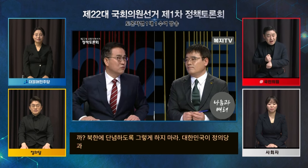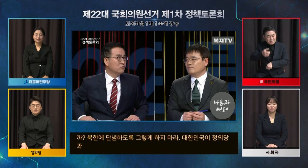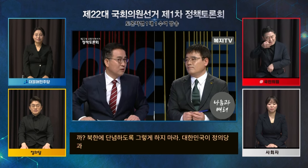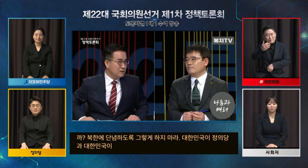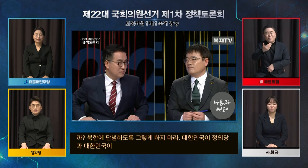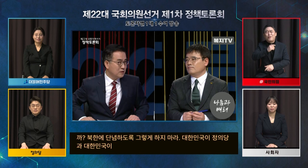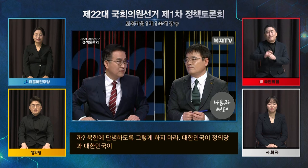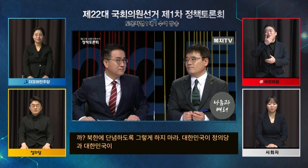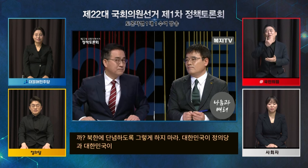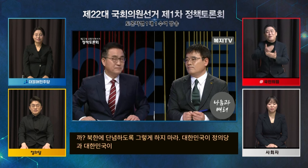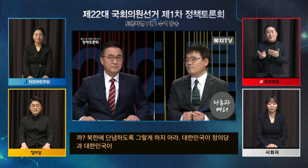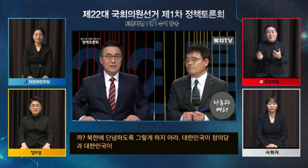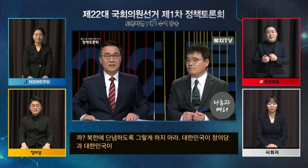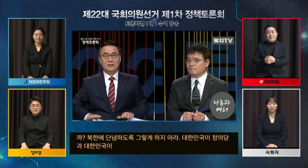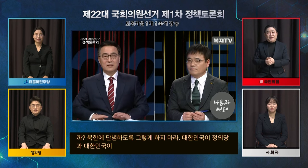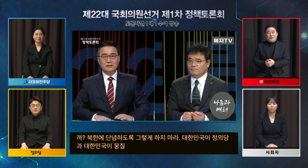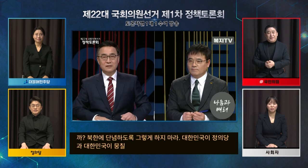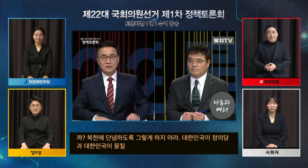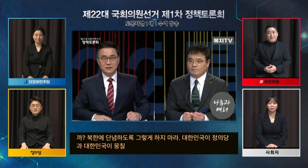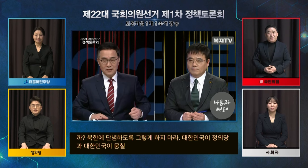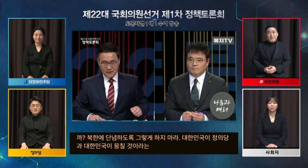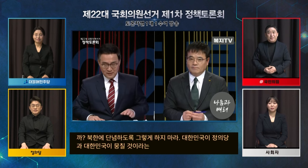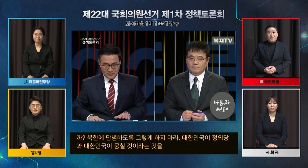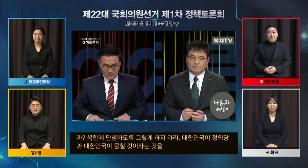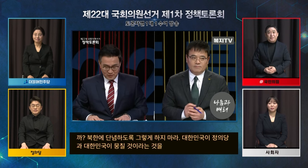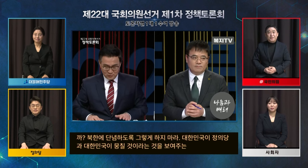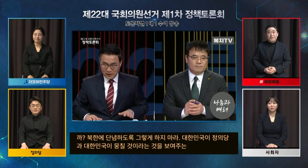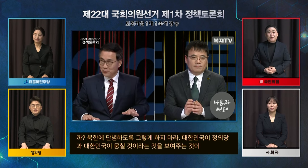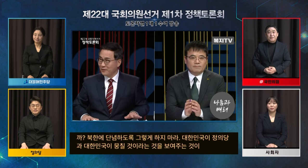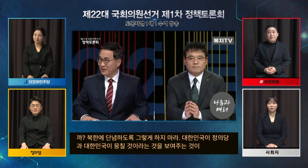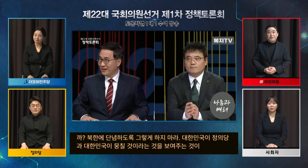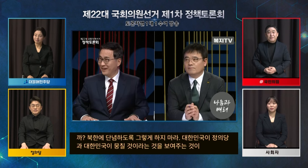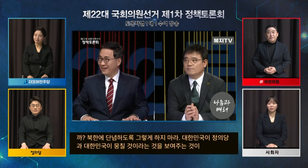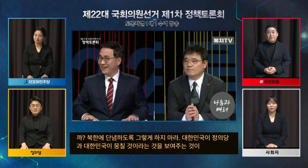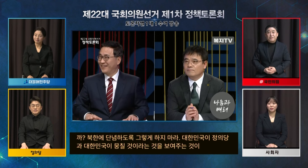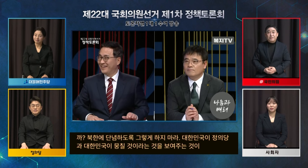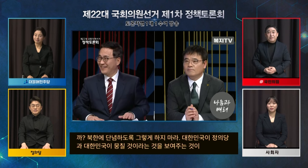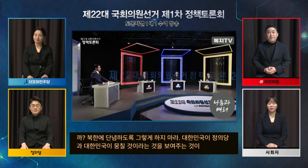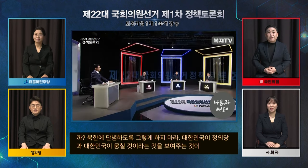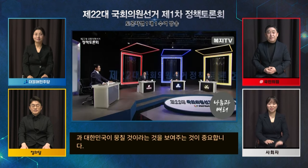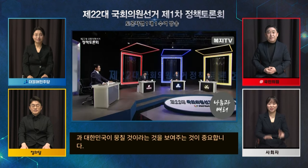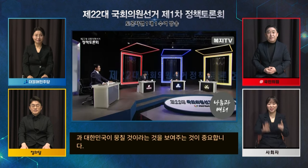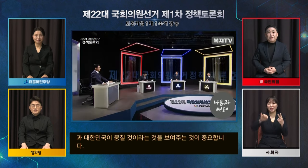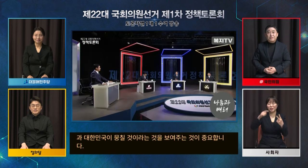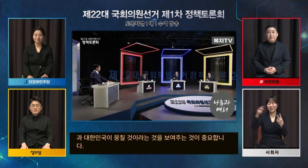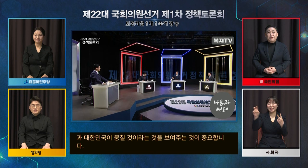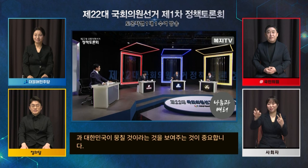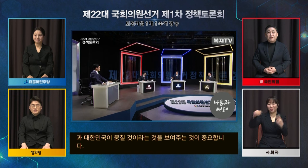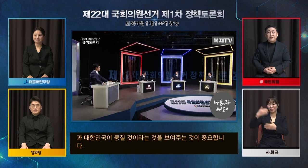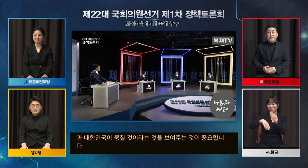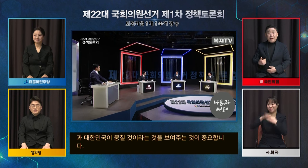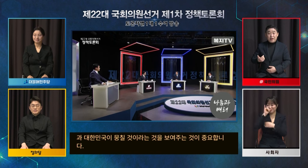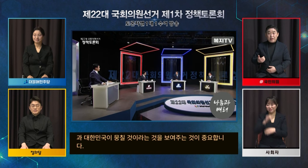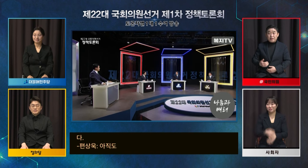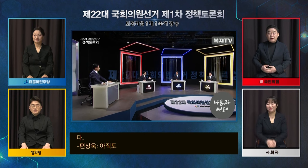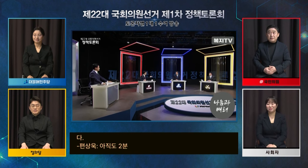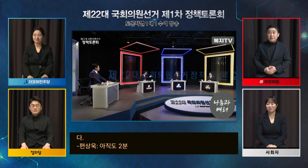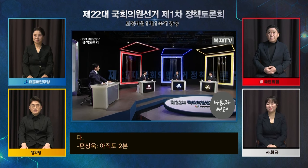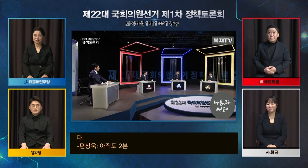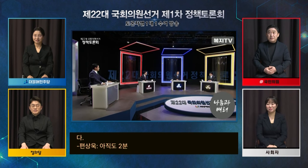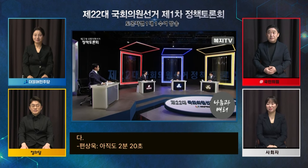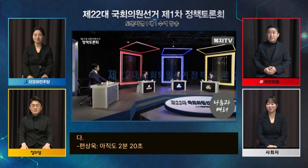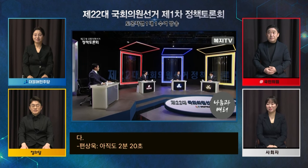보여주는 게 더 중요한 것 같습니다. 네. 최연두 의원님. 계속합니까? 아직도 2분 20초 가량 남아있습니다. 제가 아까 조금 답변